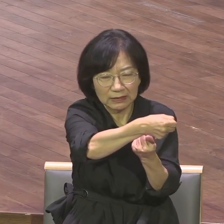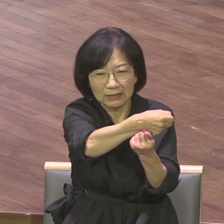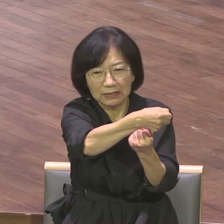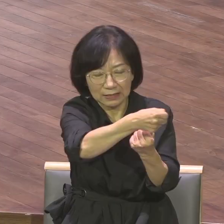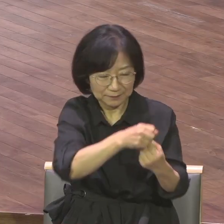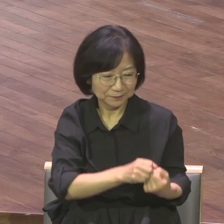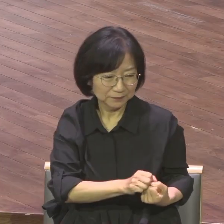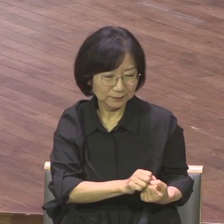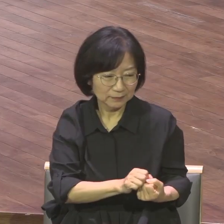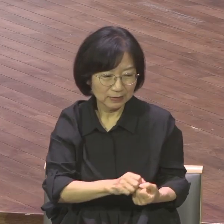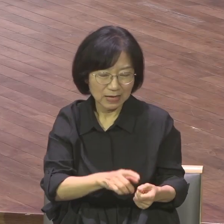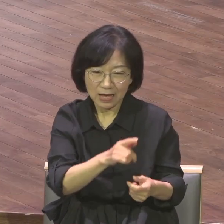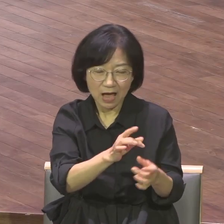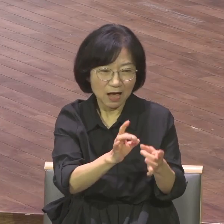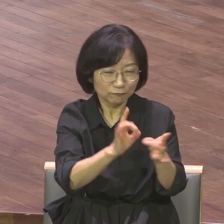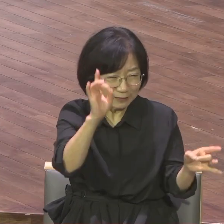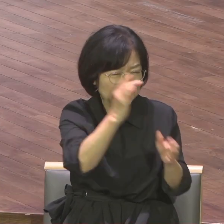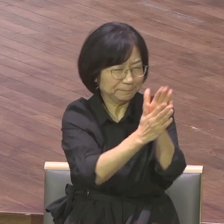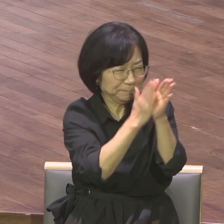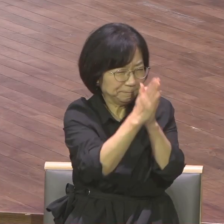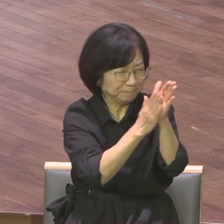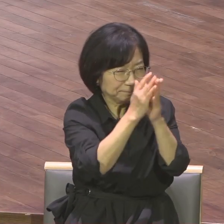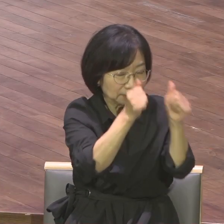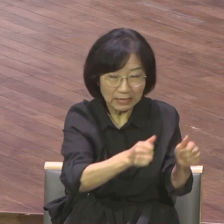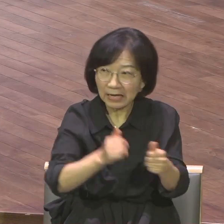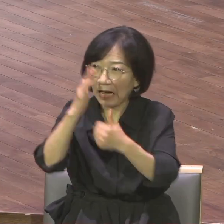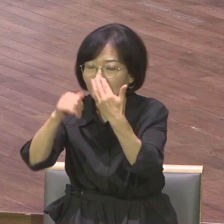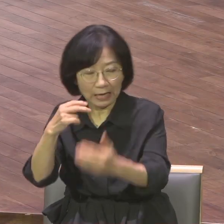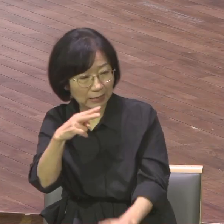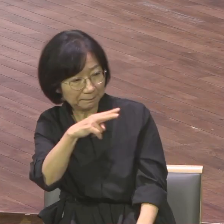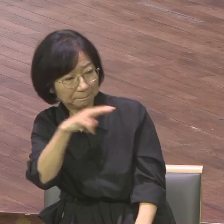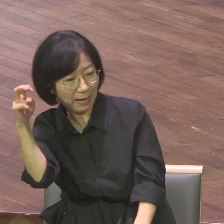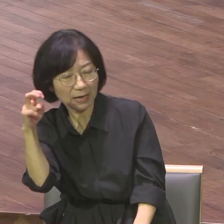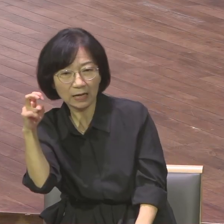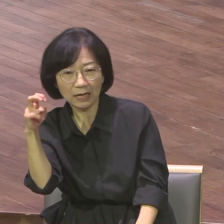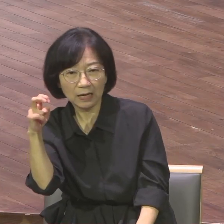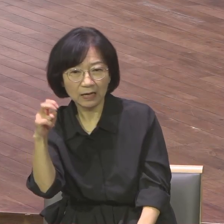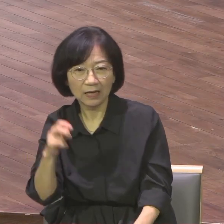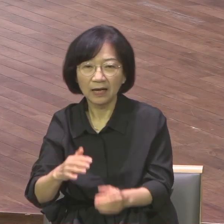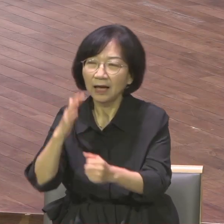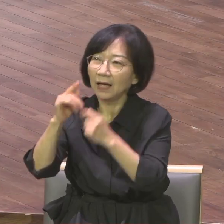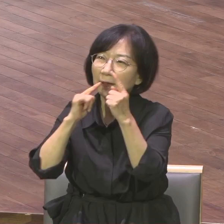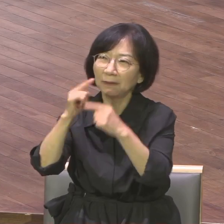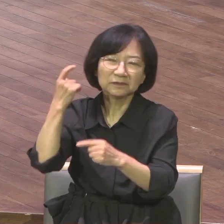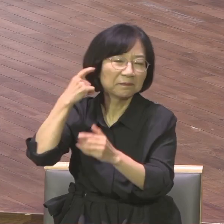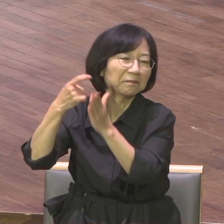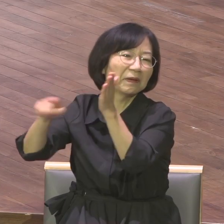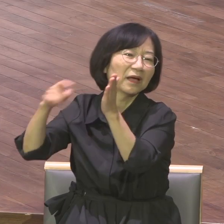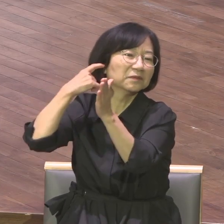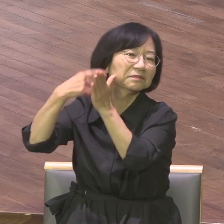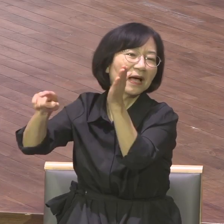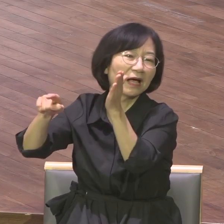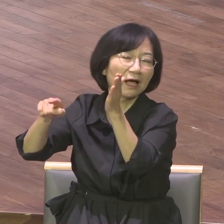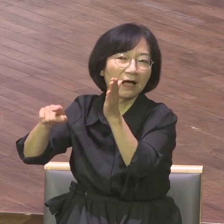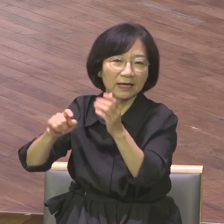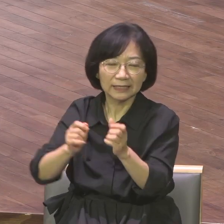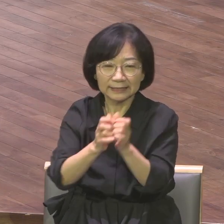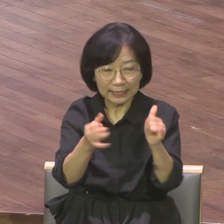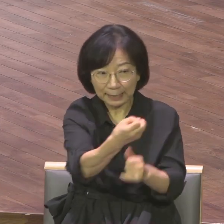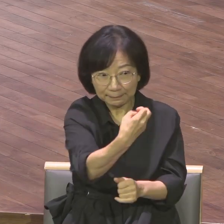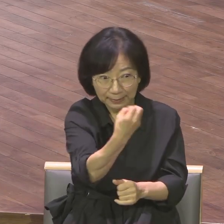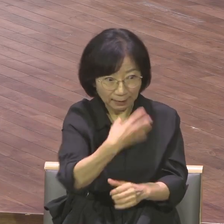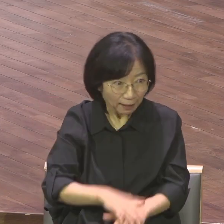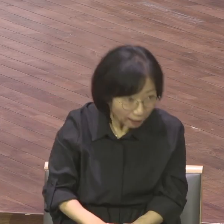싫어하는 우상 숭배를 했어요. 하나님의 말씀은 듣지 않고 사람 말만